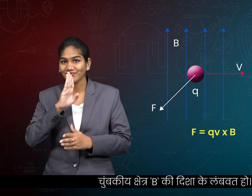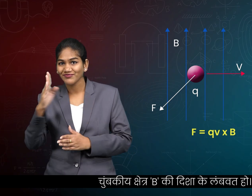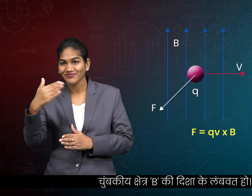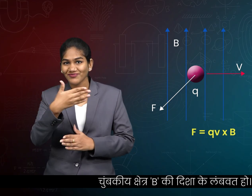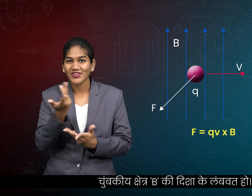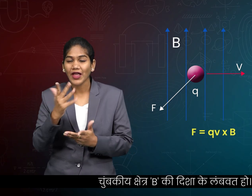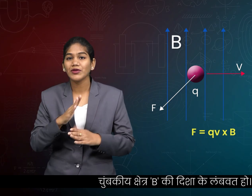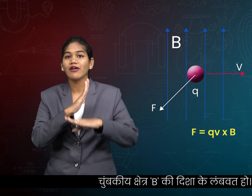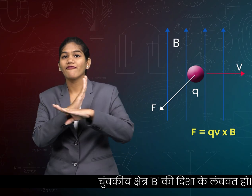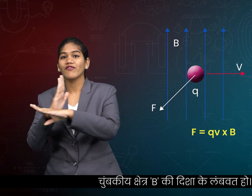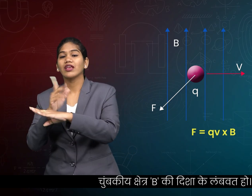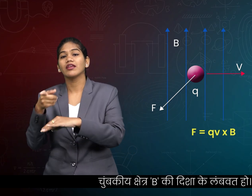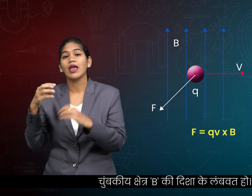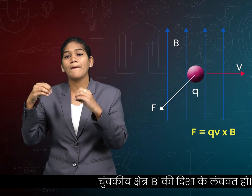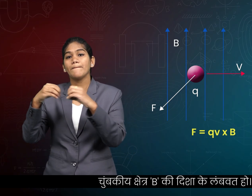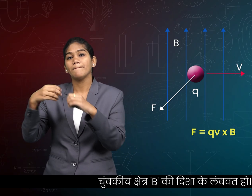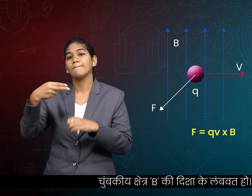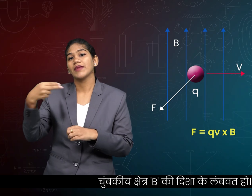हो।